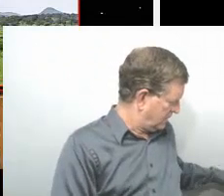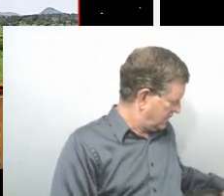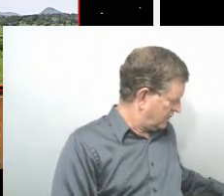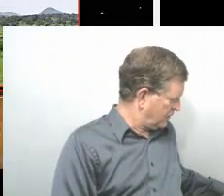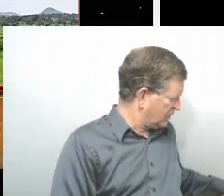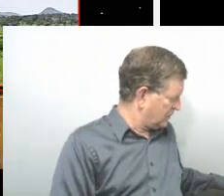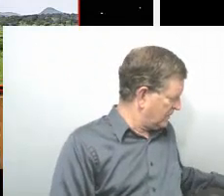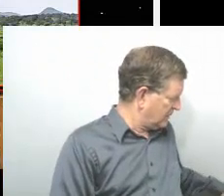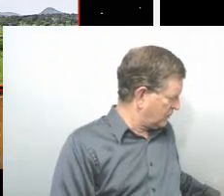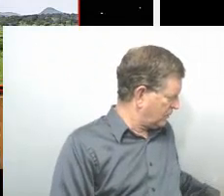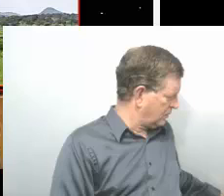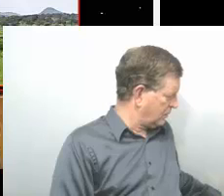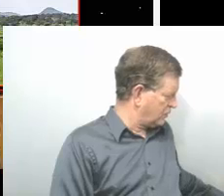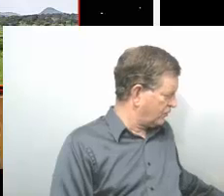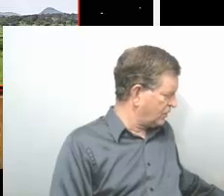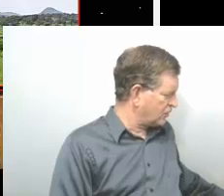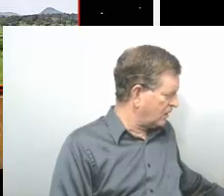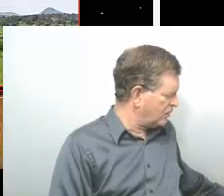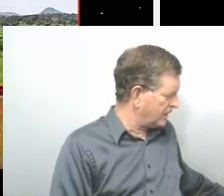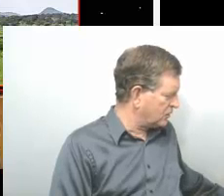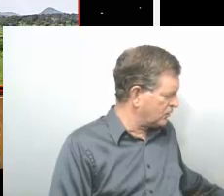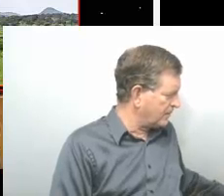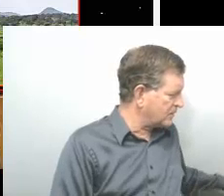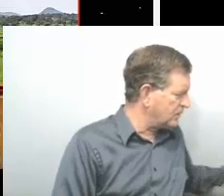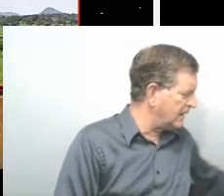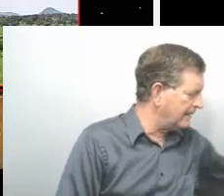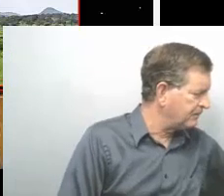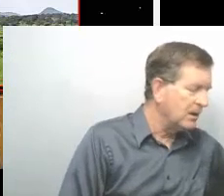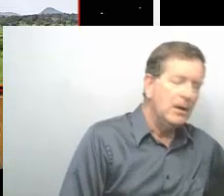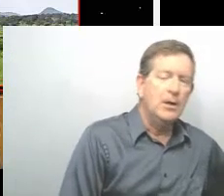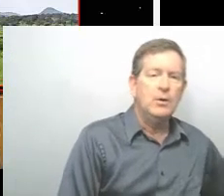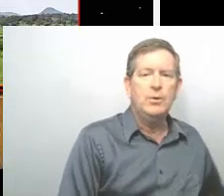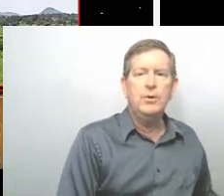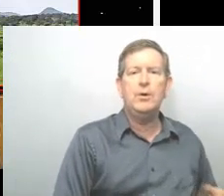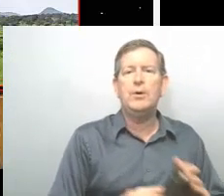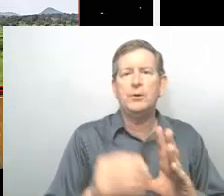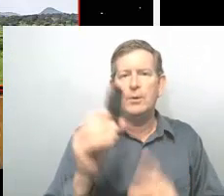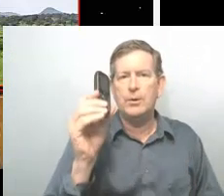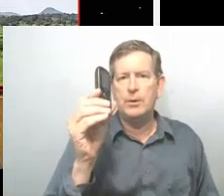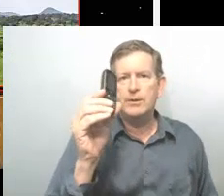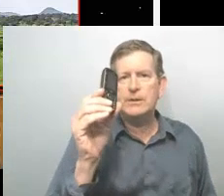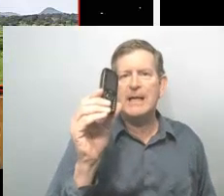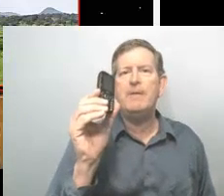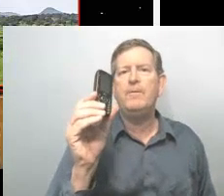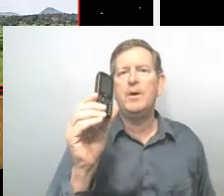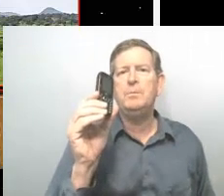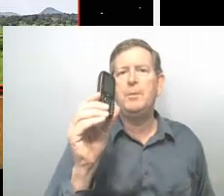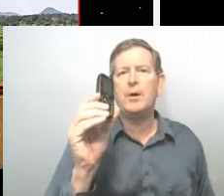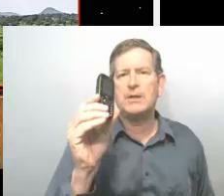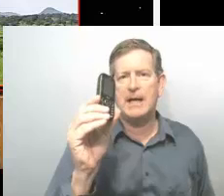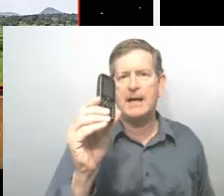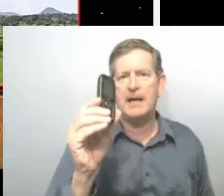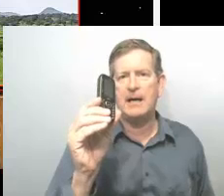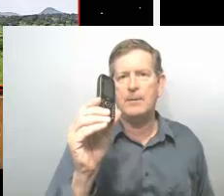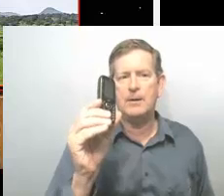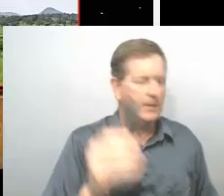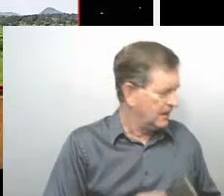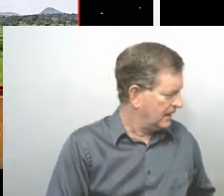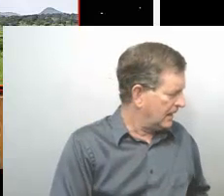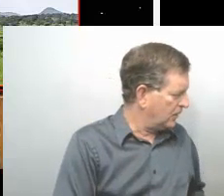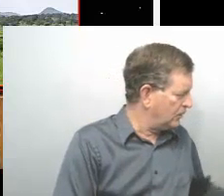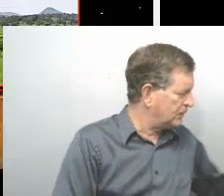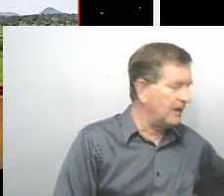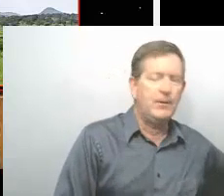stylo. Ensuite, je cherche encore quelque chose de masculin. Le téléphone